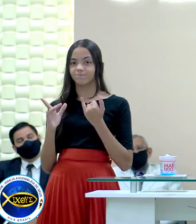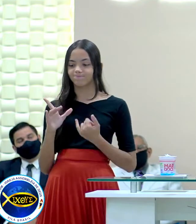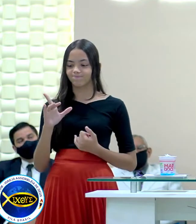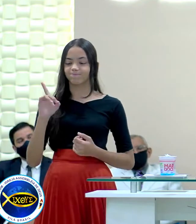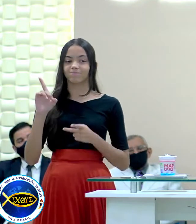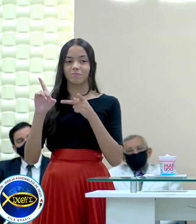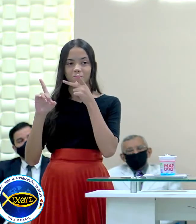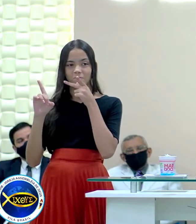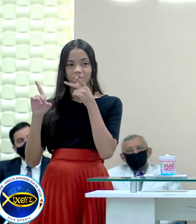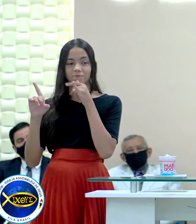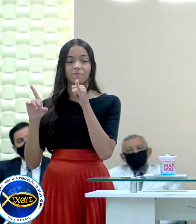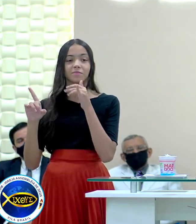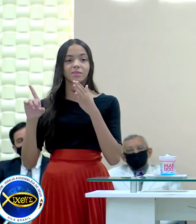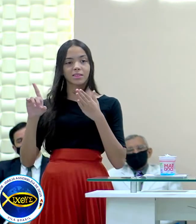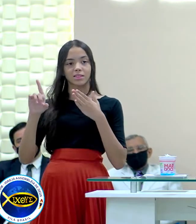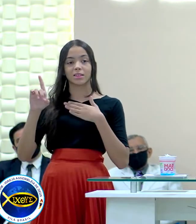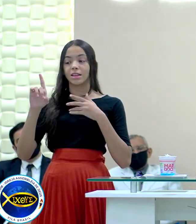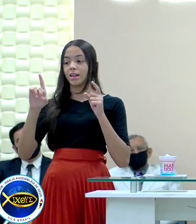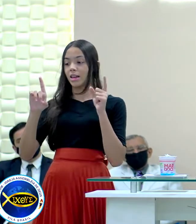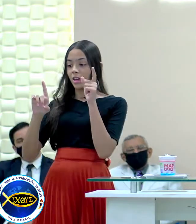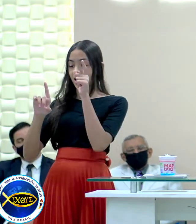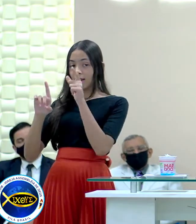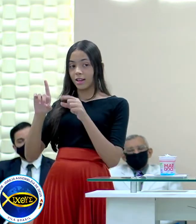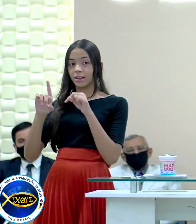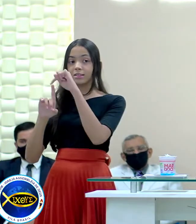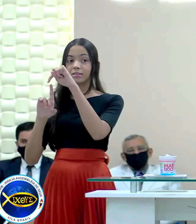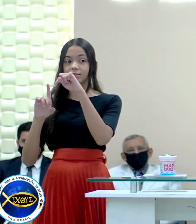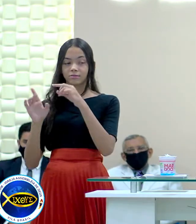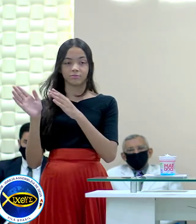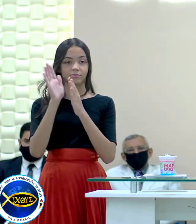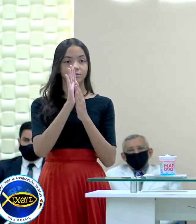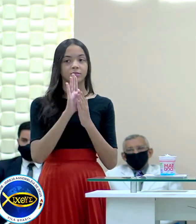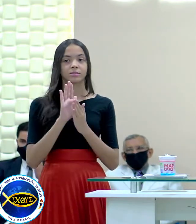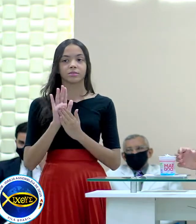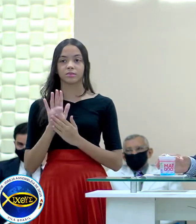meu Pai é santo. Louvado seja Deus.